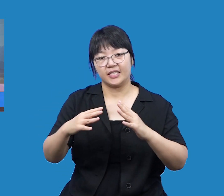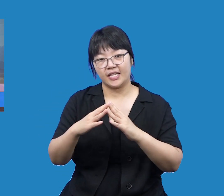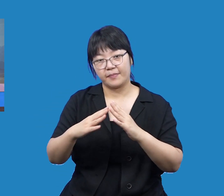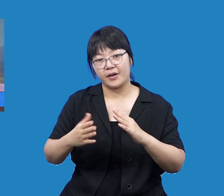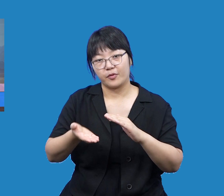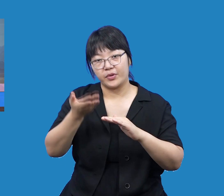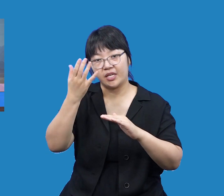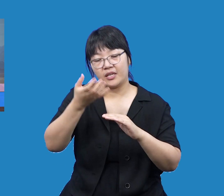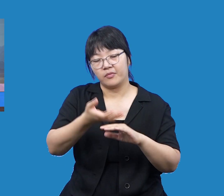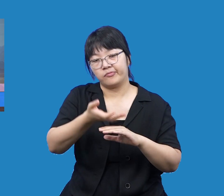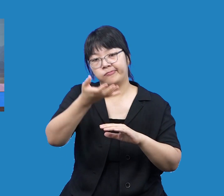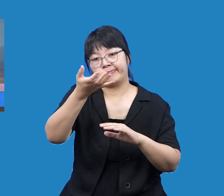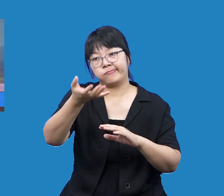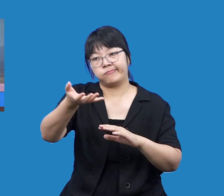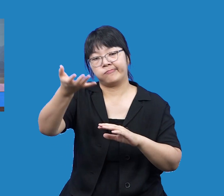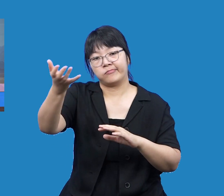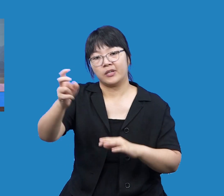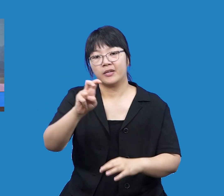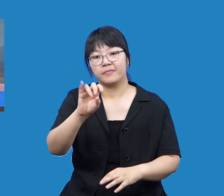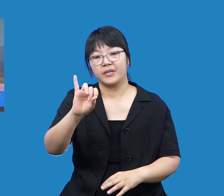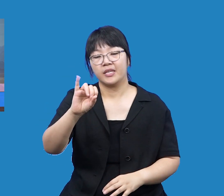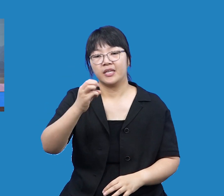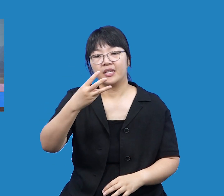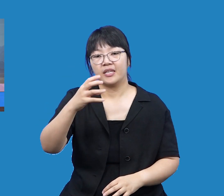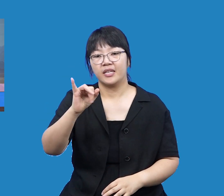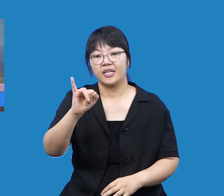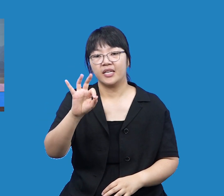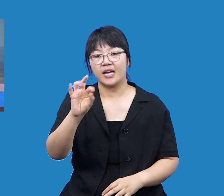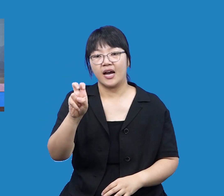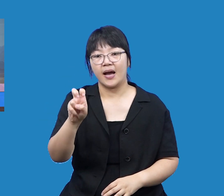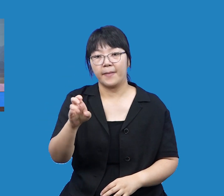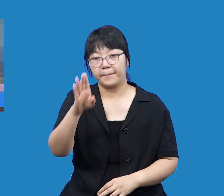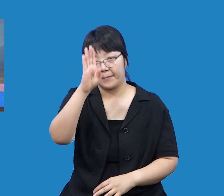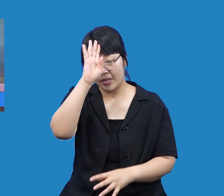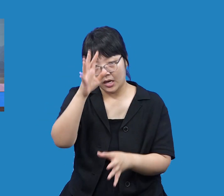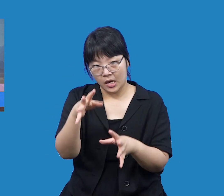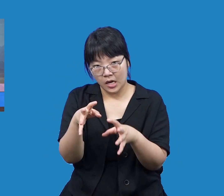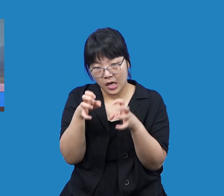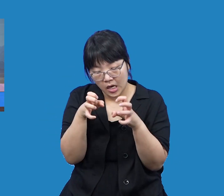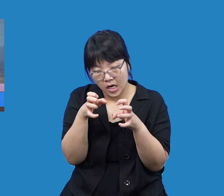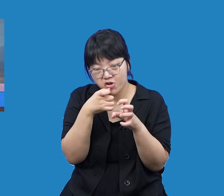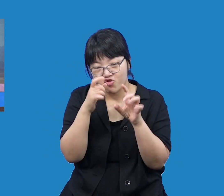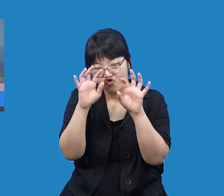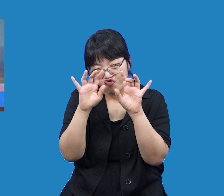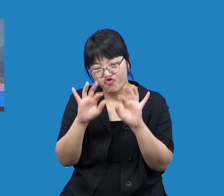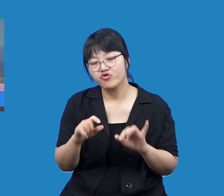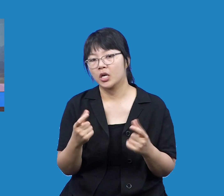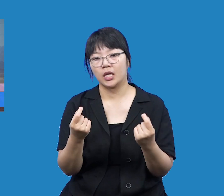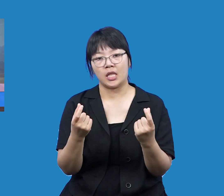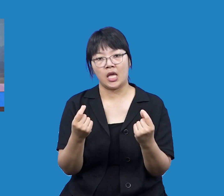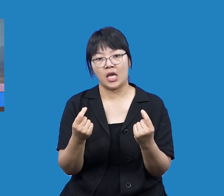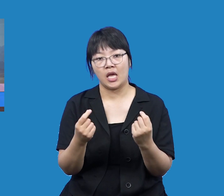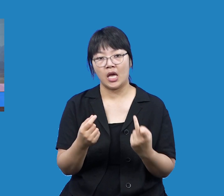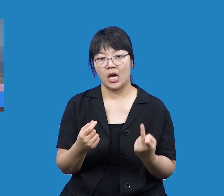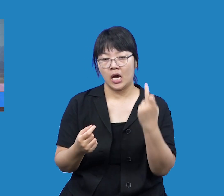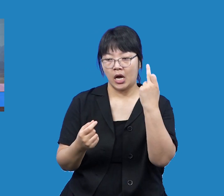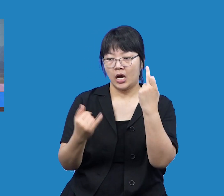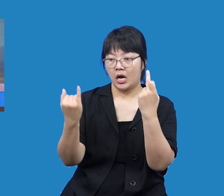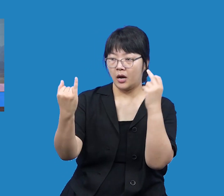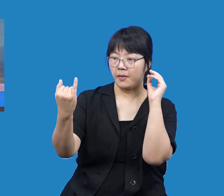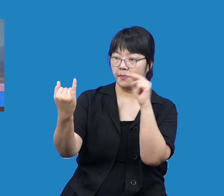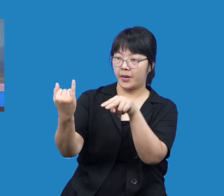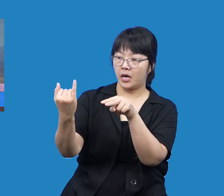위에서 떠나갔고 미리암은 나병에 걸려 눈과 같더라. 아론이 미리암을